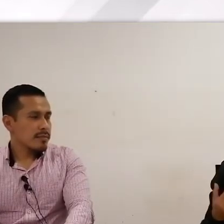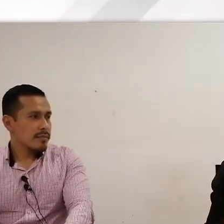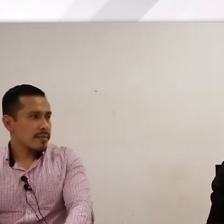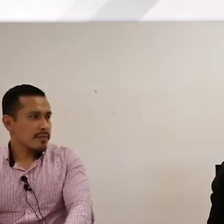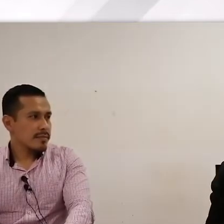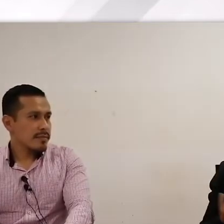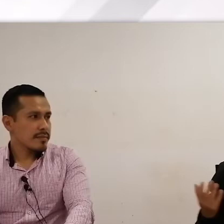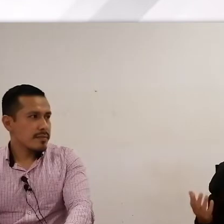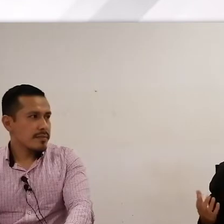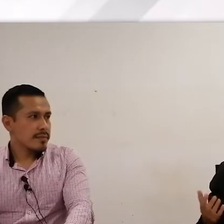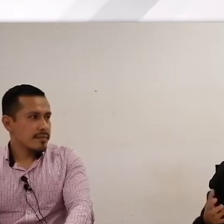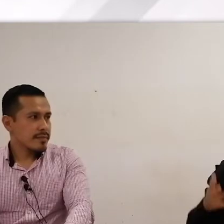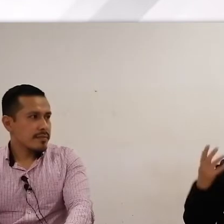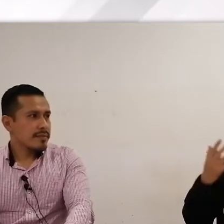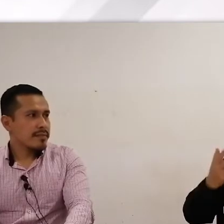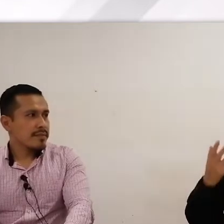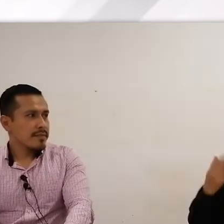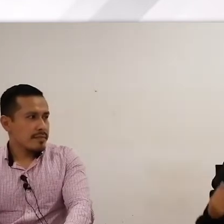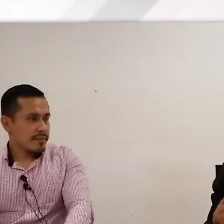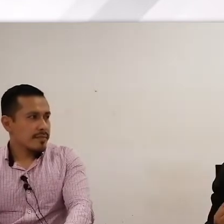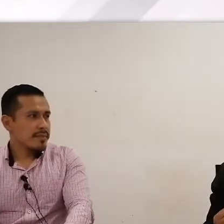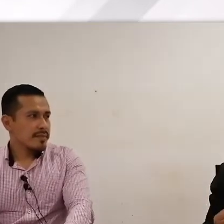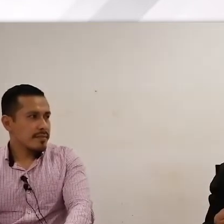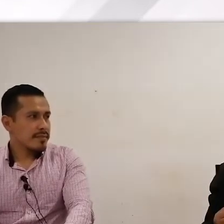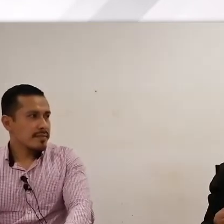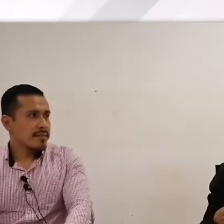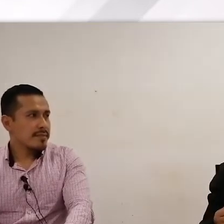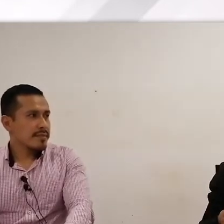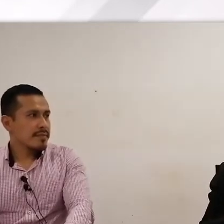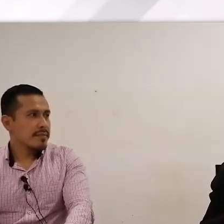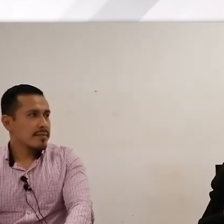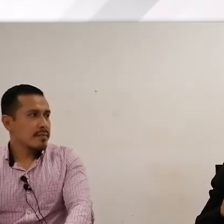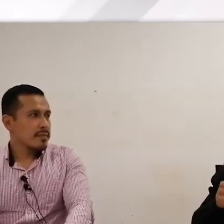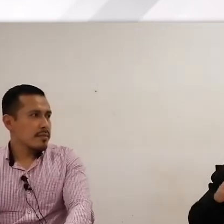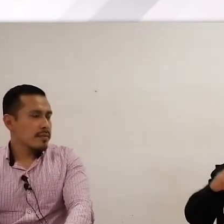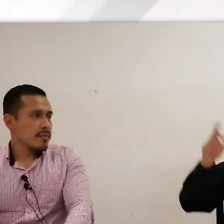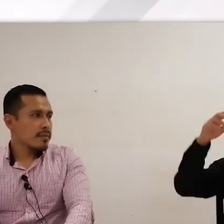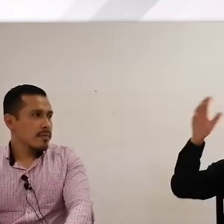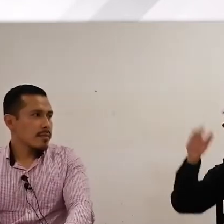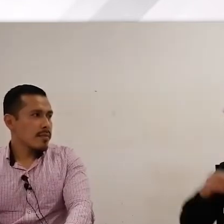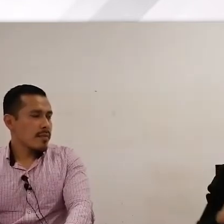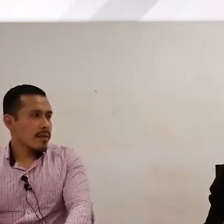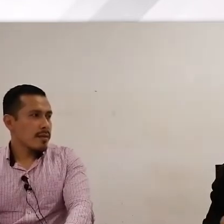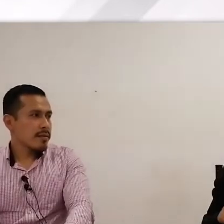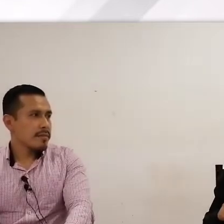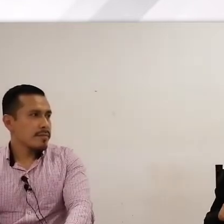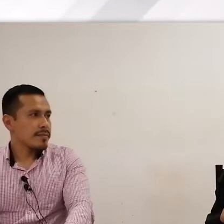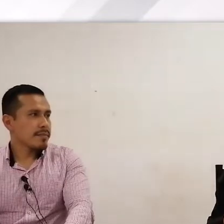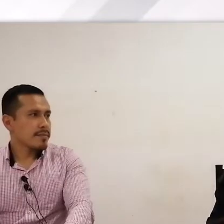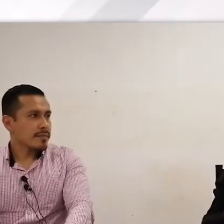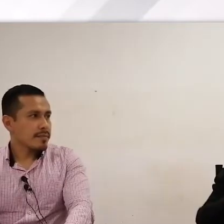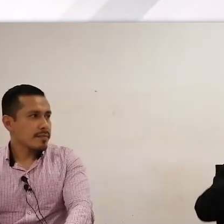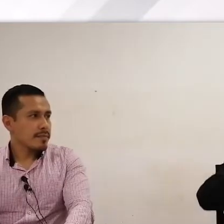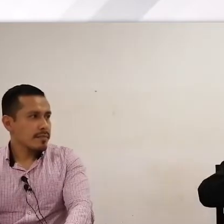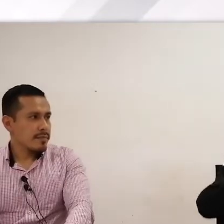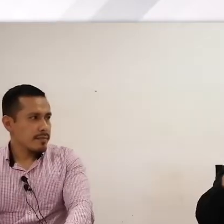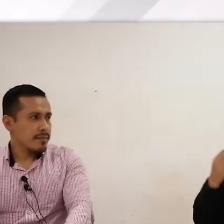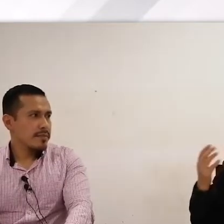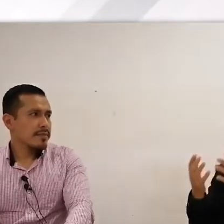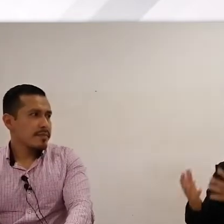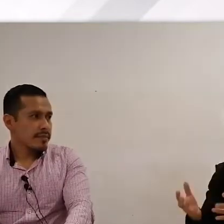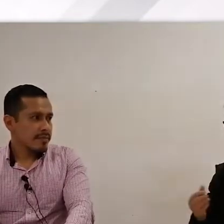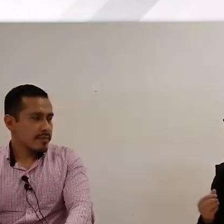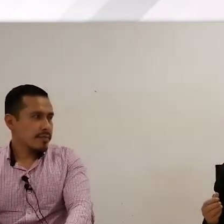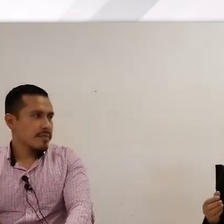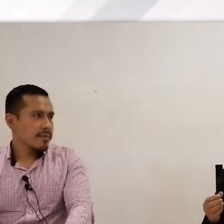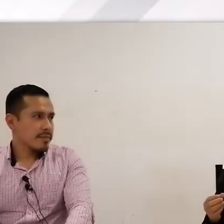una educadora hablan, o sea, les dice, a ver, este es la A, este es la B, o este es el rojo,